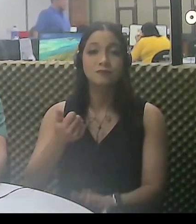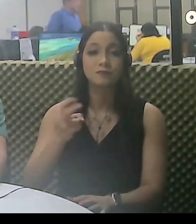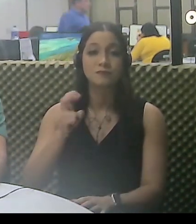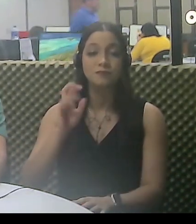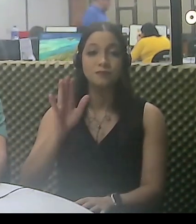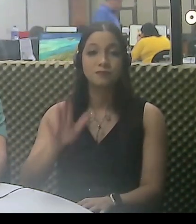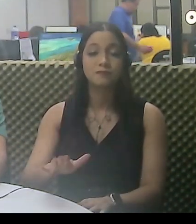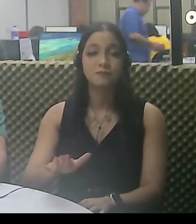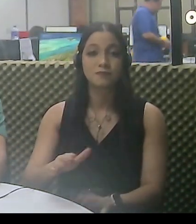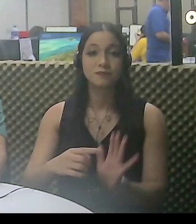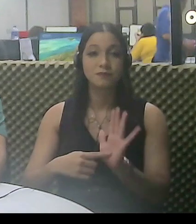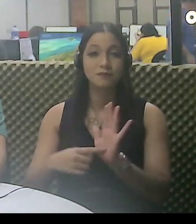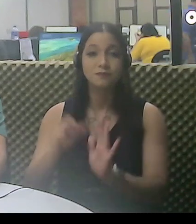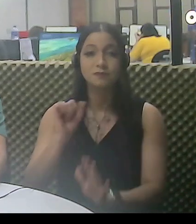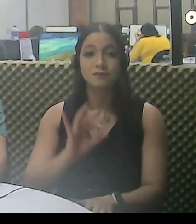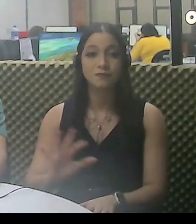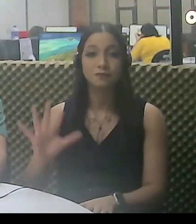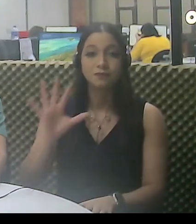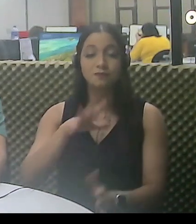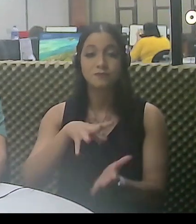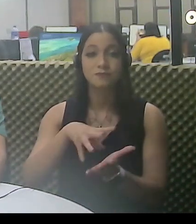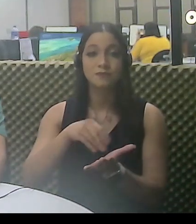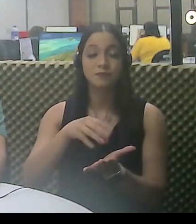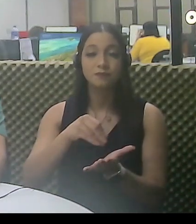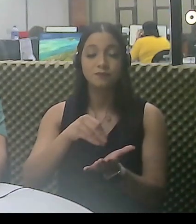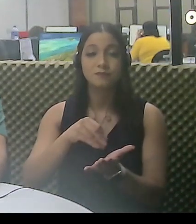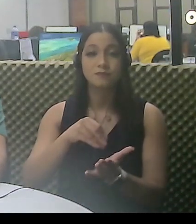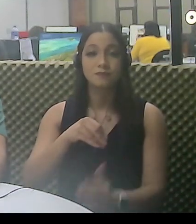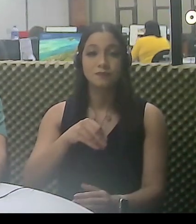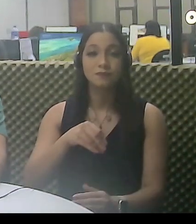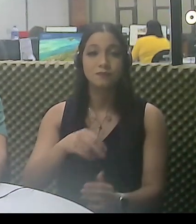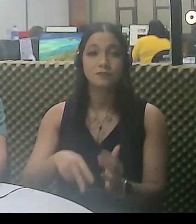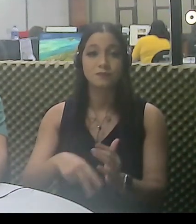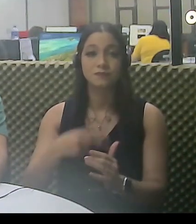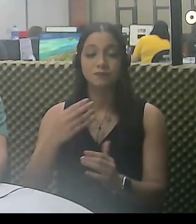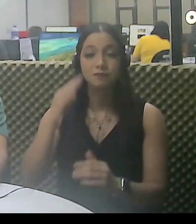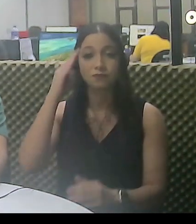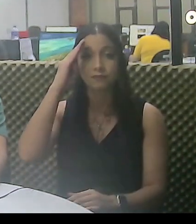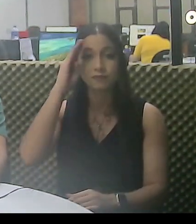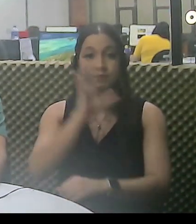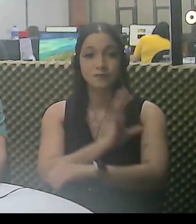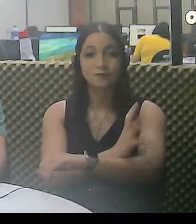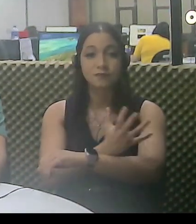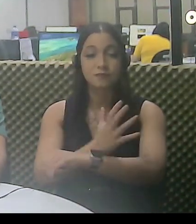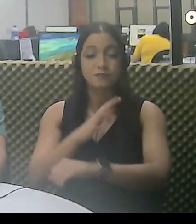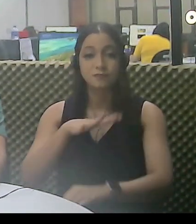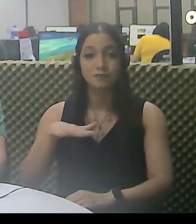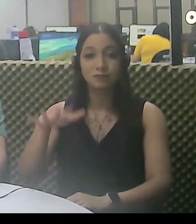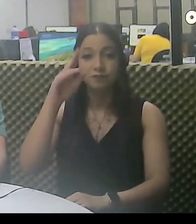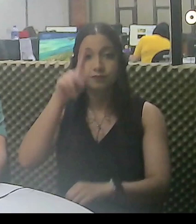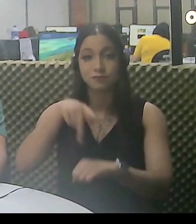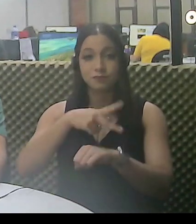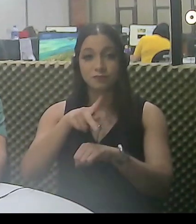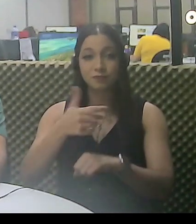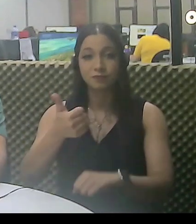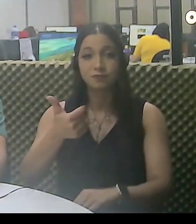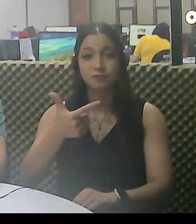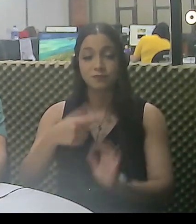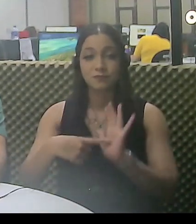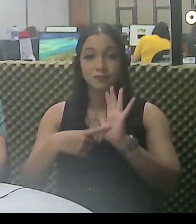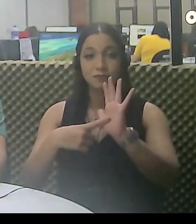apresenta imagens em impressão digital com a temática do segundo maior bioma do país estão expostas 12 obras